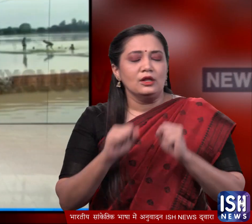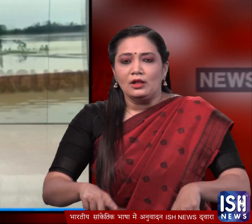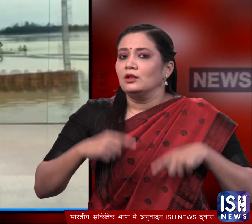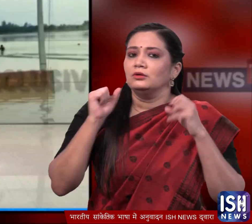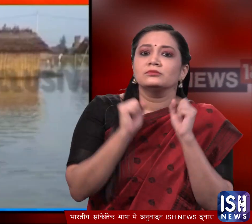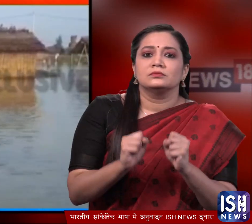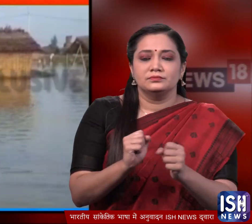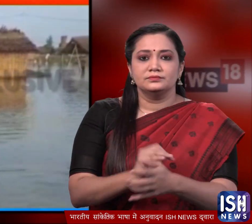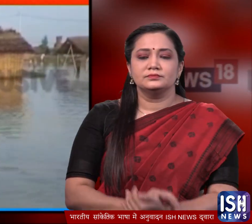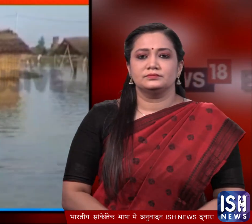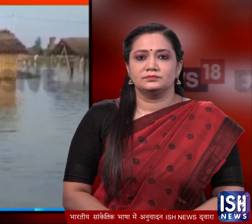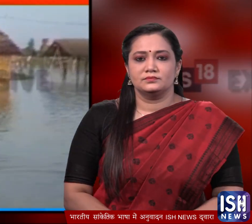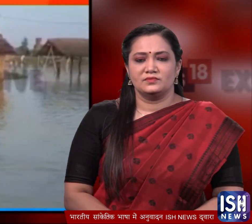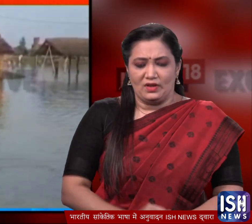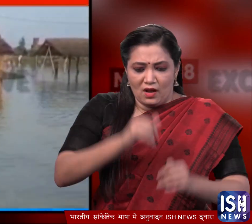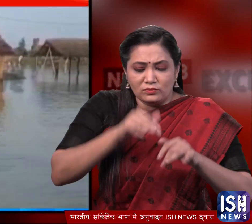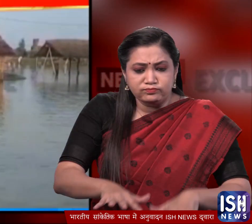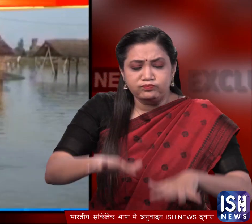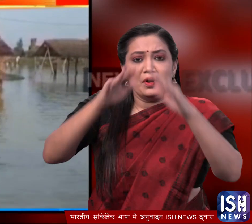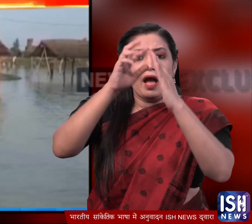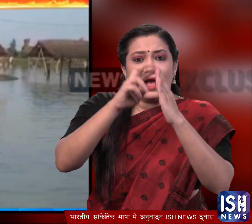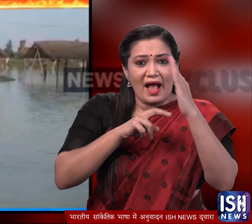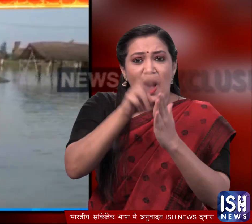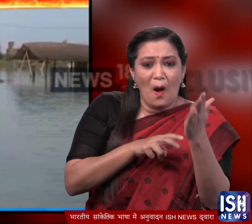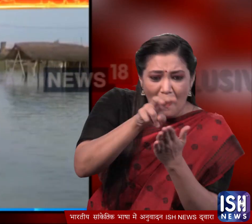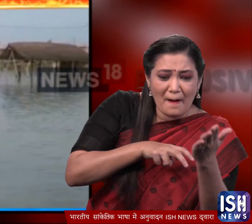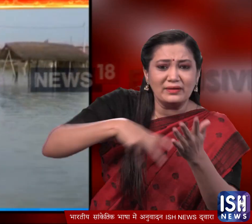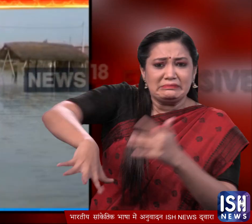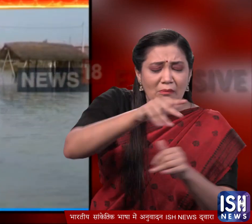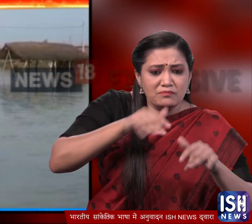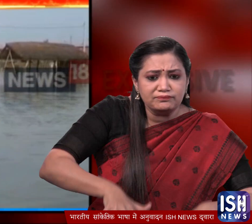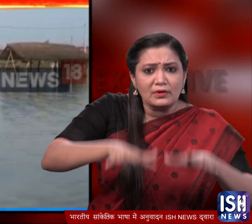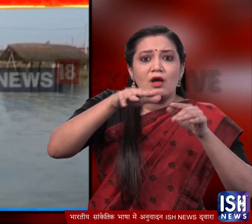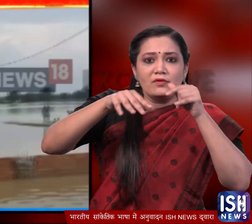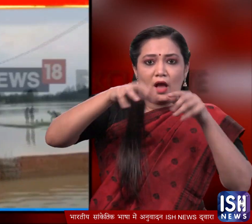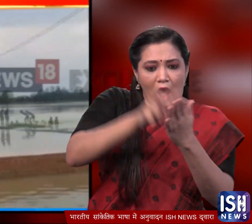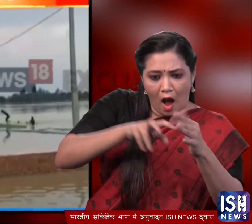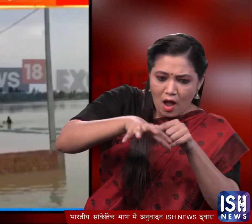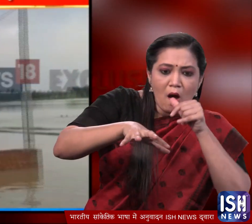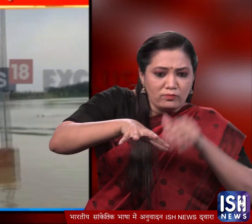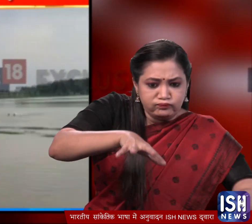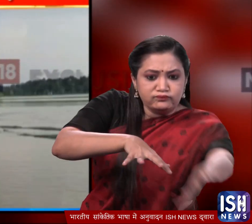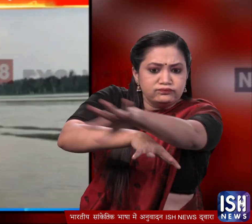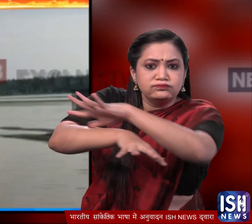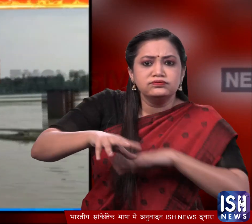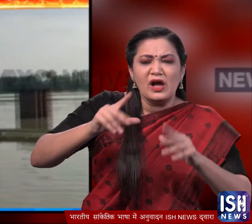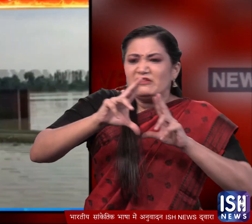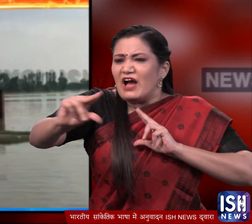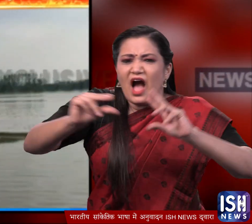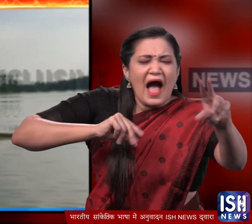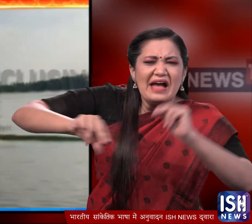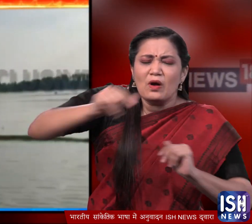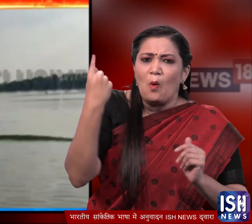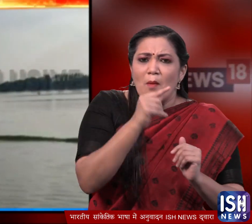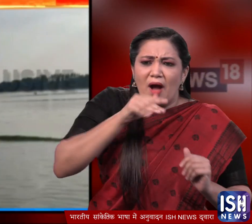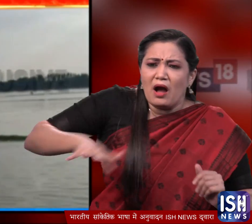हो गया, क्योंकि बाढ़ का पानी गांव में घुसने से पूरा इलाका टापू में तब्दील हो गया। जहां तक नजर गई वहां हर तरफ